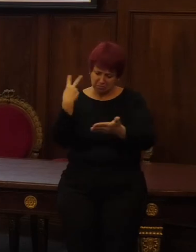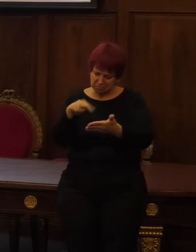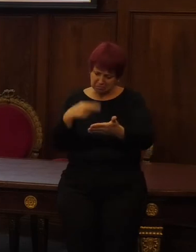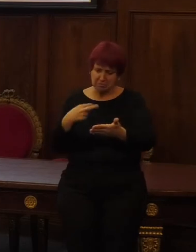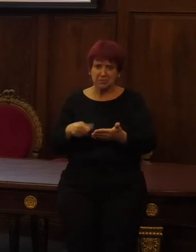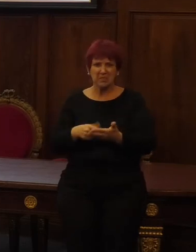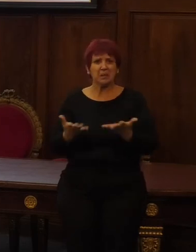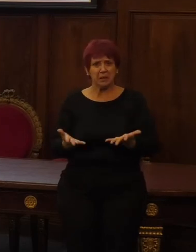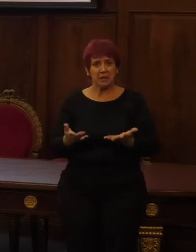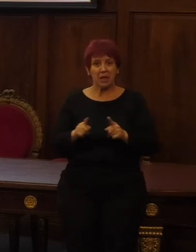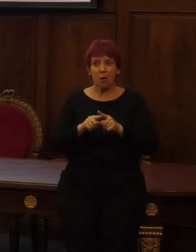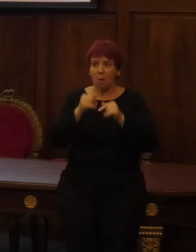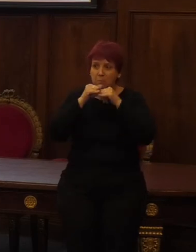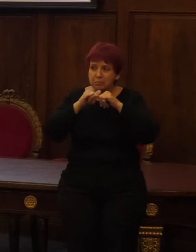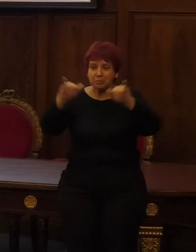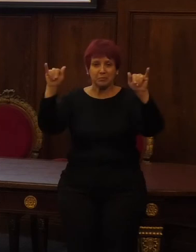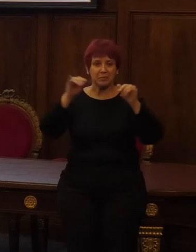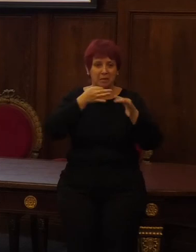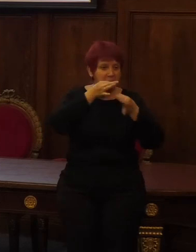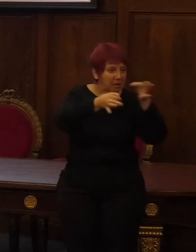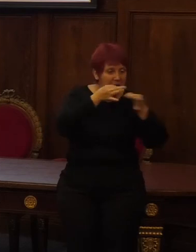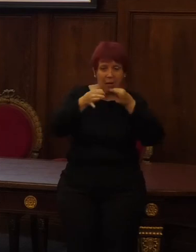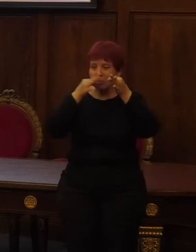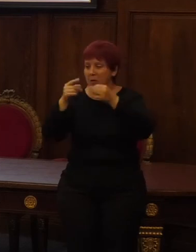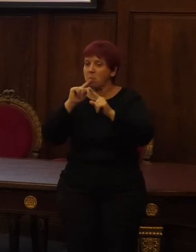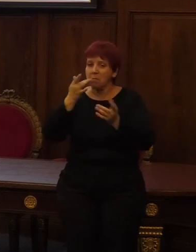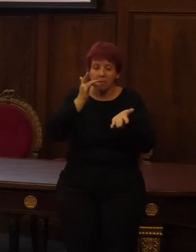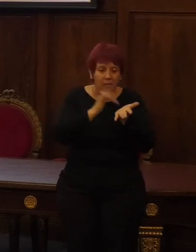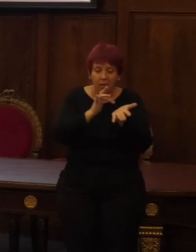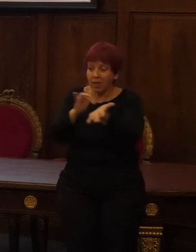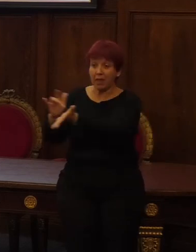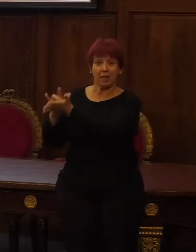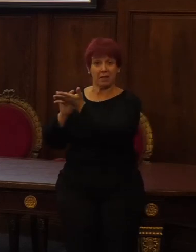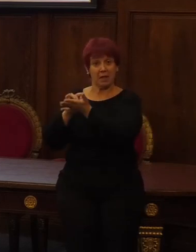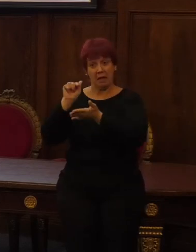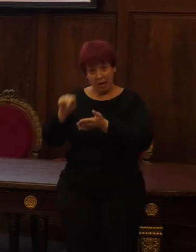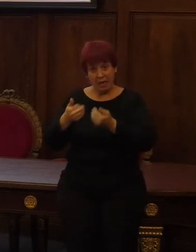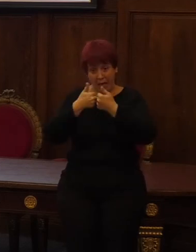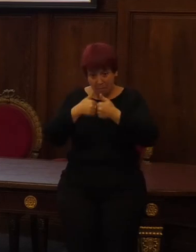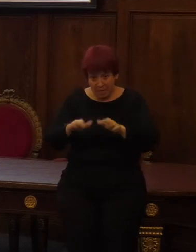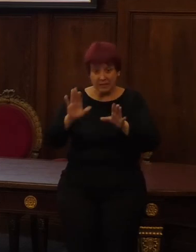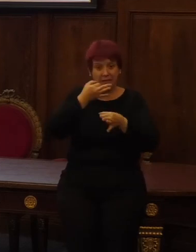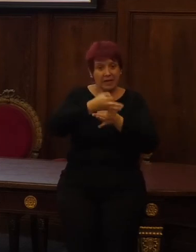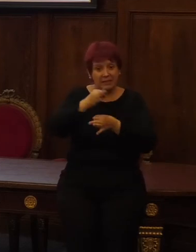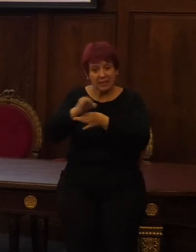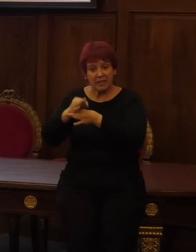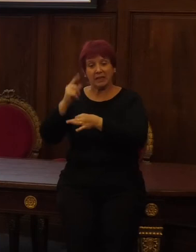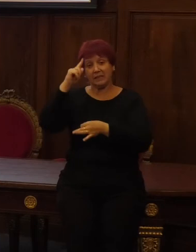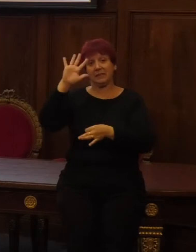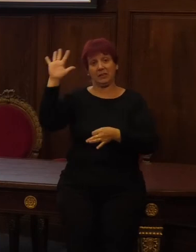hacía? Divulgar conocimientos de la psicología y quizás empezar a enseñar sobre